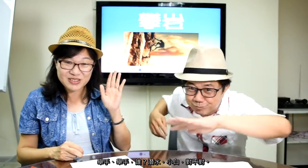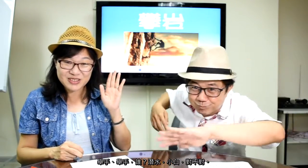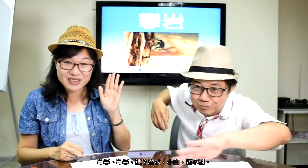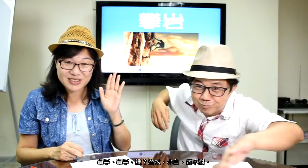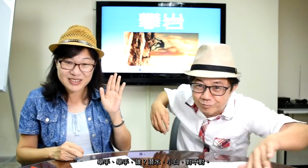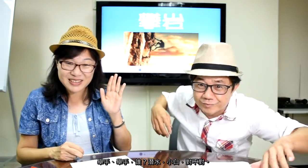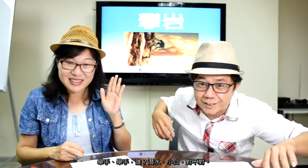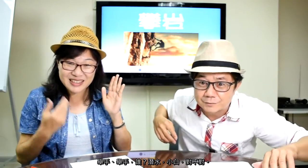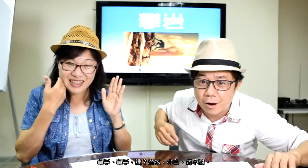举手，谁？